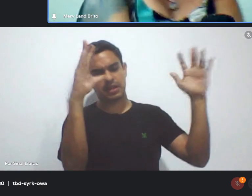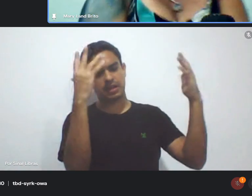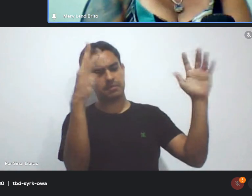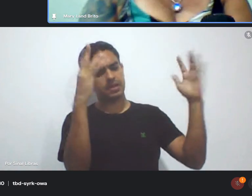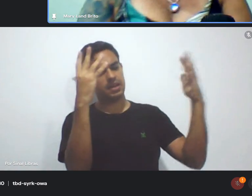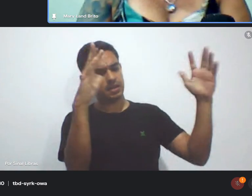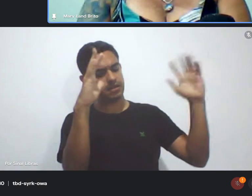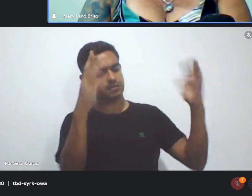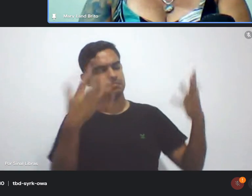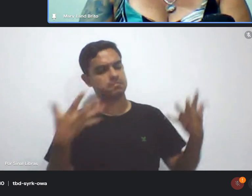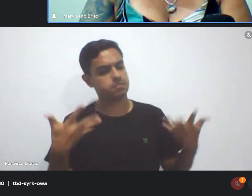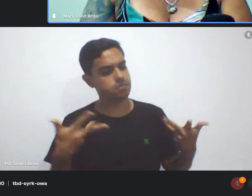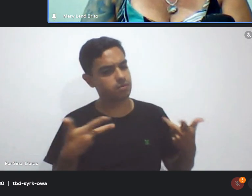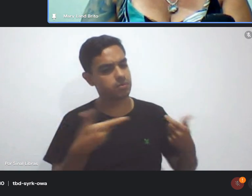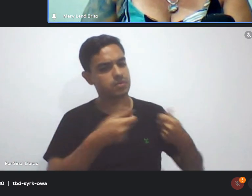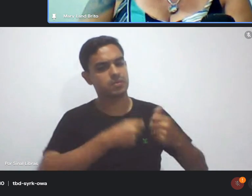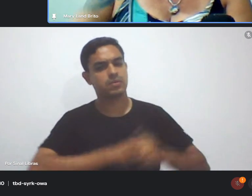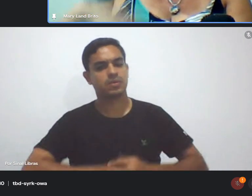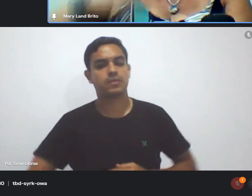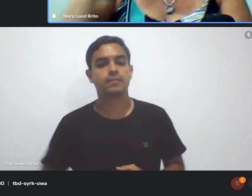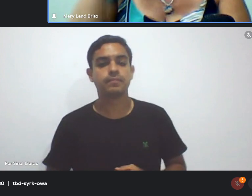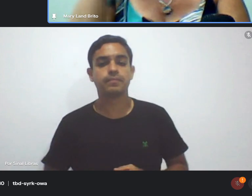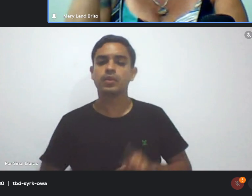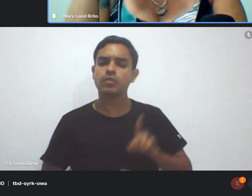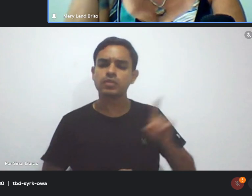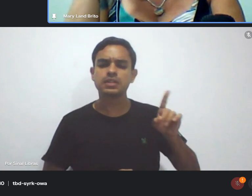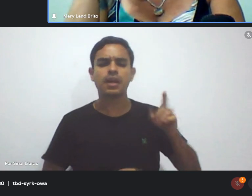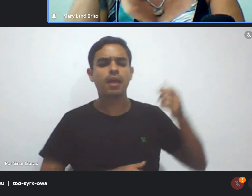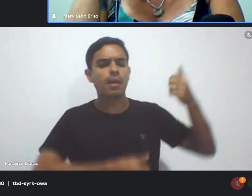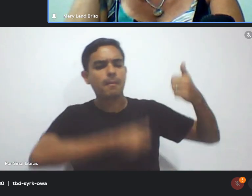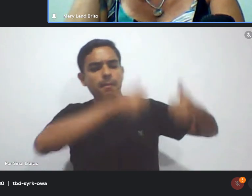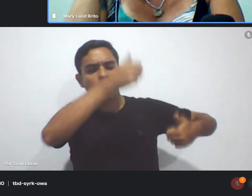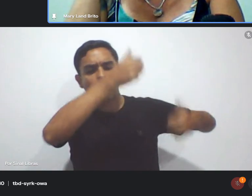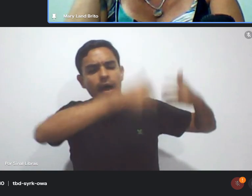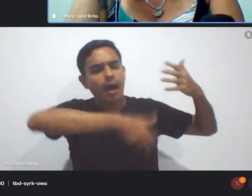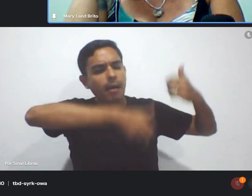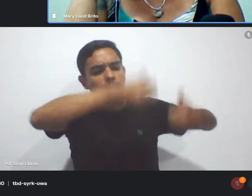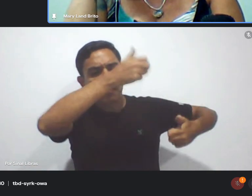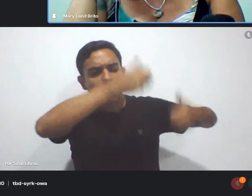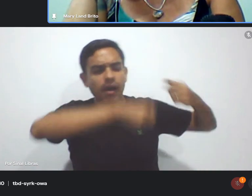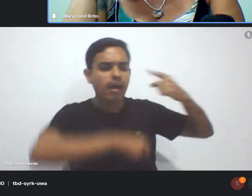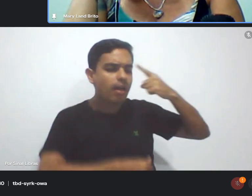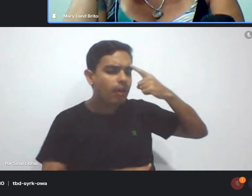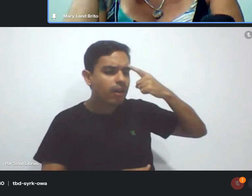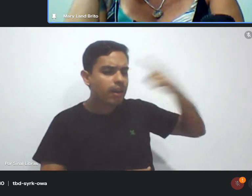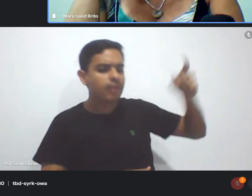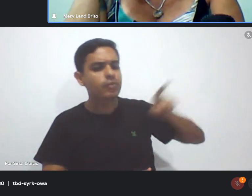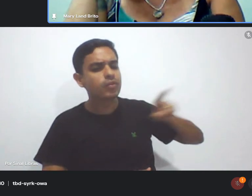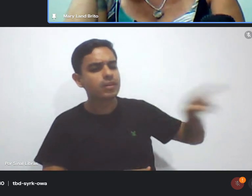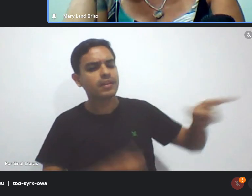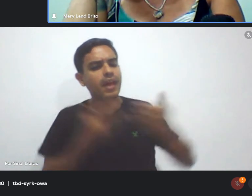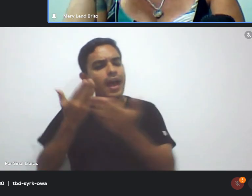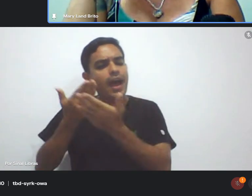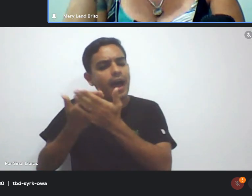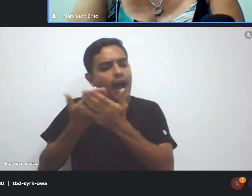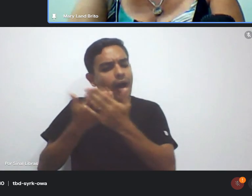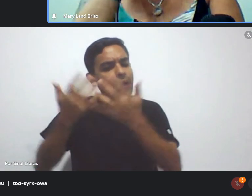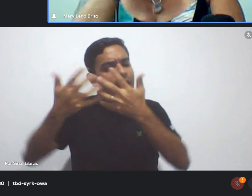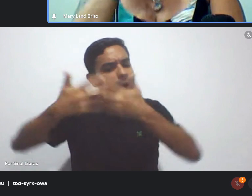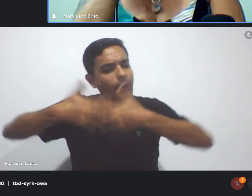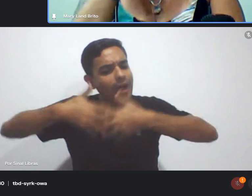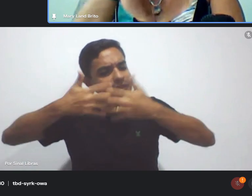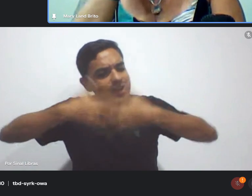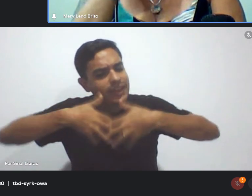de escutar. Eita, bexiga, até fiquei enquanto tu falava, eu lembrando de tu lá na sala de aula, lá no IFRN, há tanto tempo que a gente não se viu, dizendo,